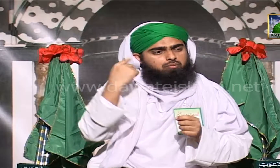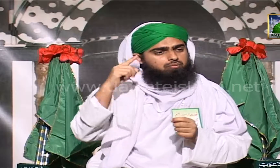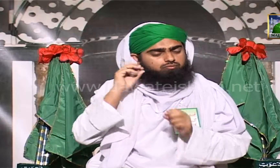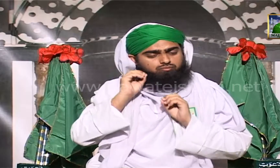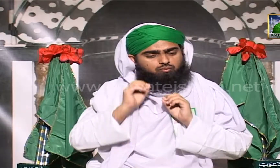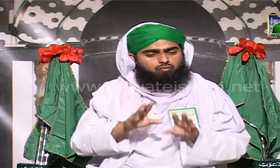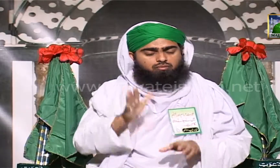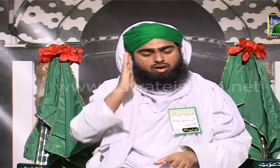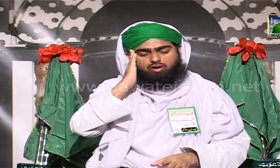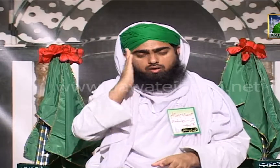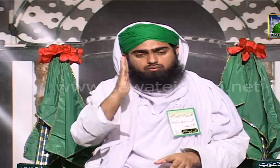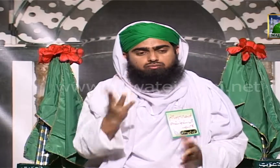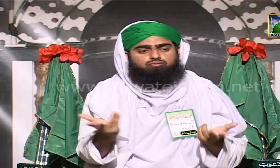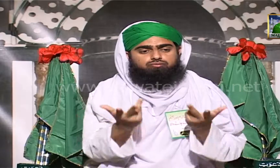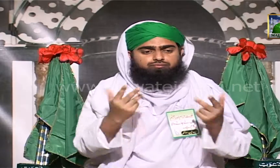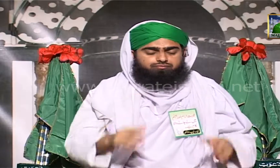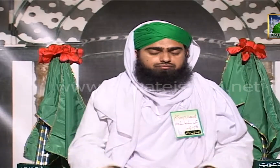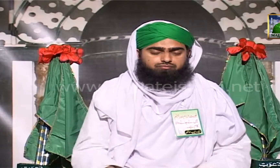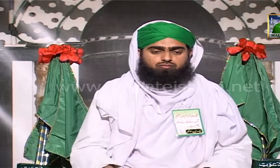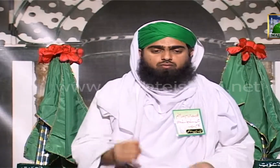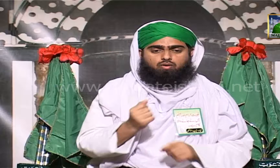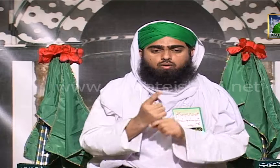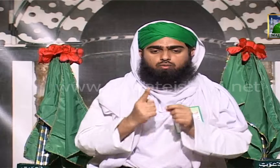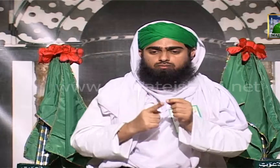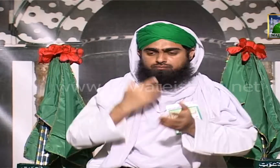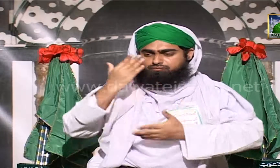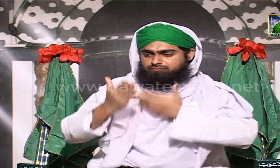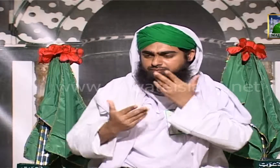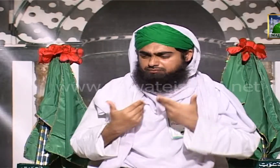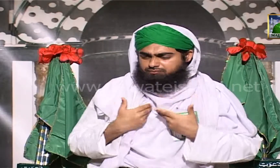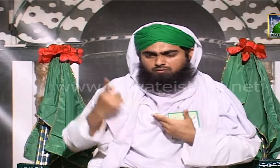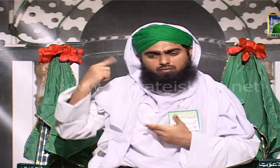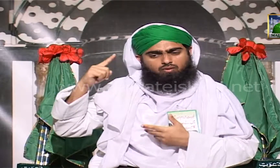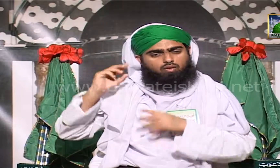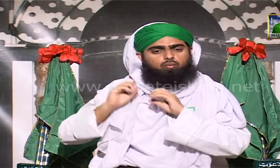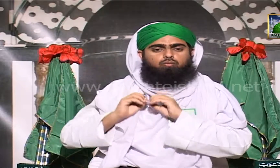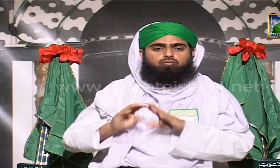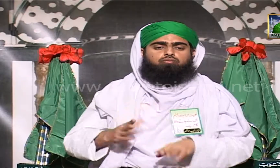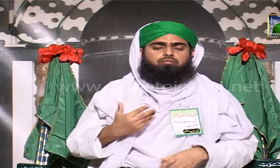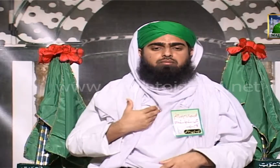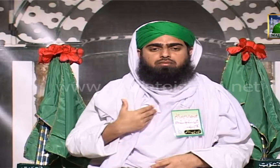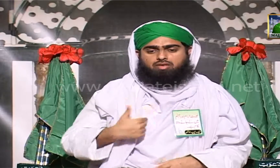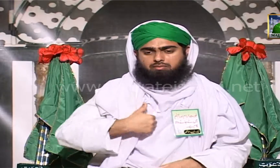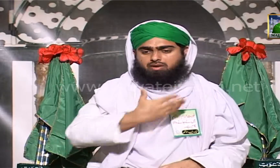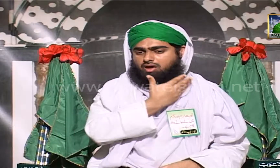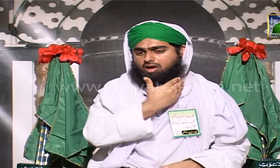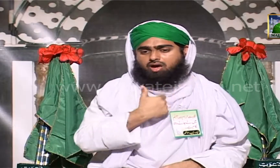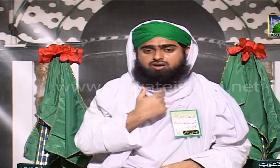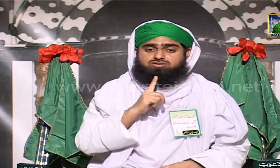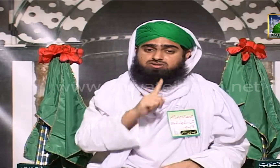تو آپ نے فرمایا کہ میری ترقی کا راز جو ہے، جو سلسلہ میں نے شروع کیا ہے، اس کا راز یہ کہ میں نے ہمیشہ سچ